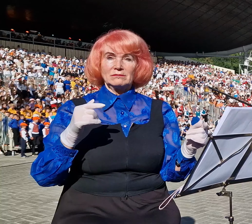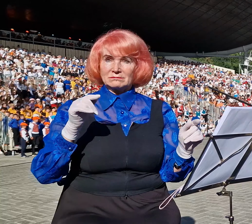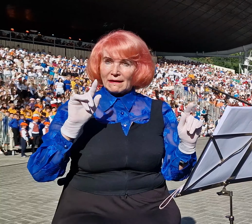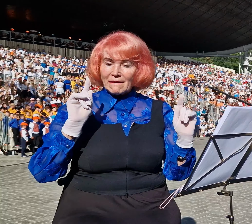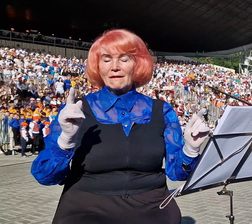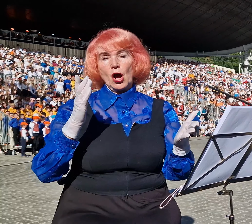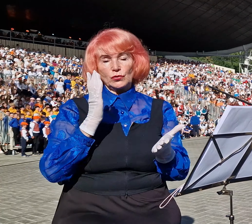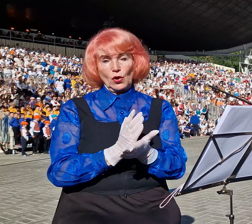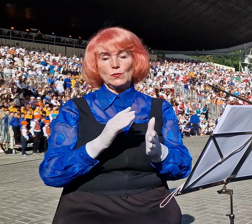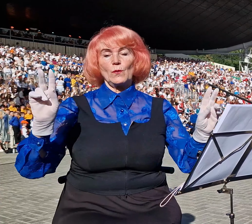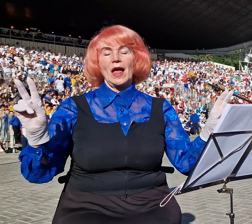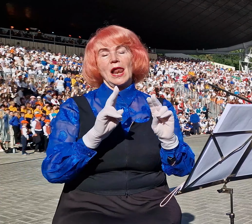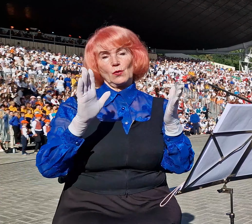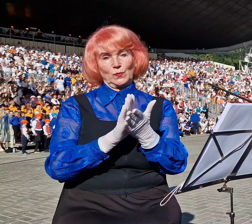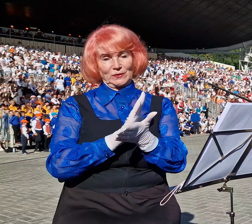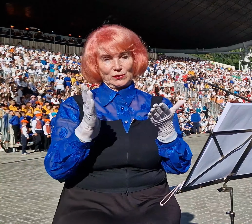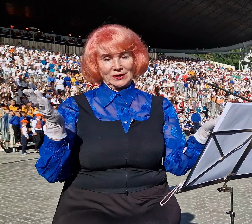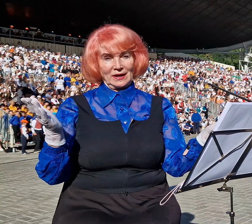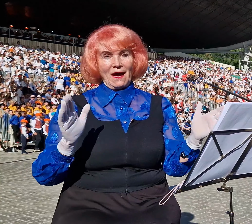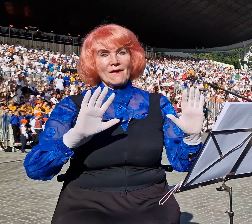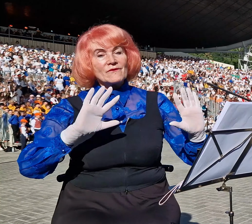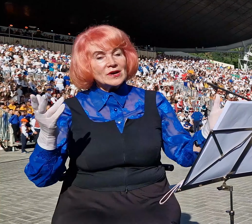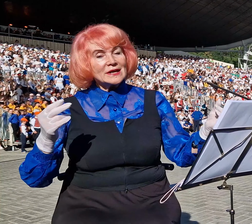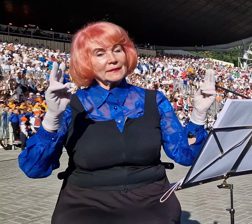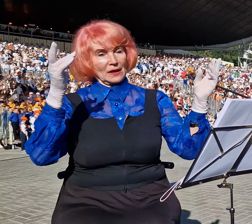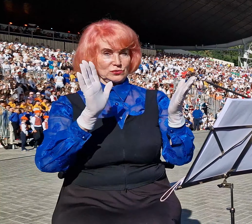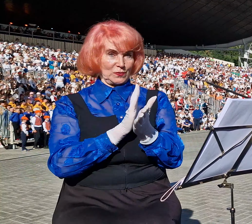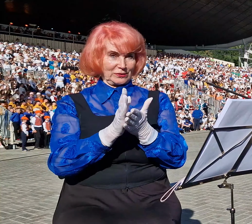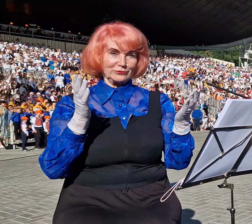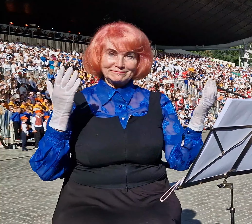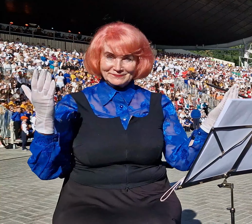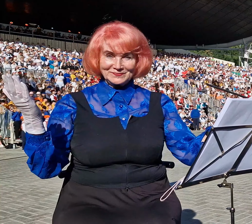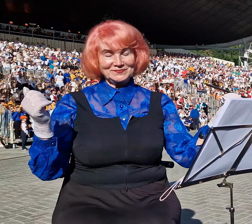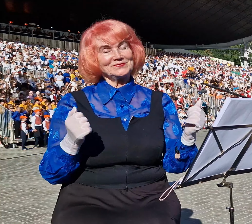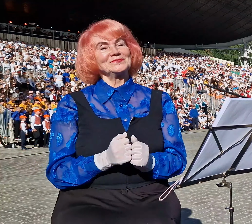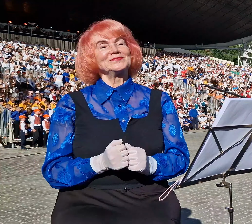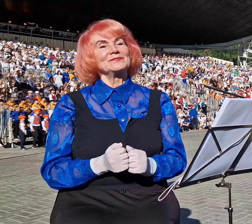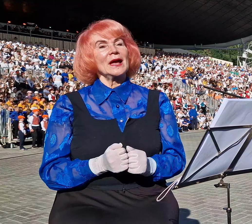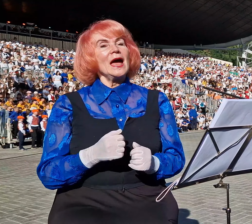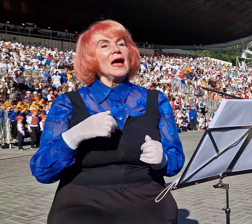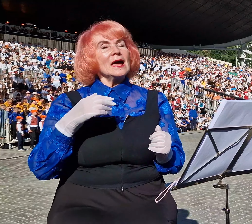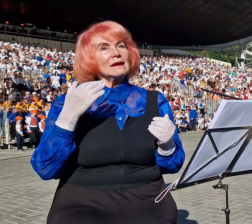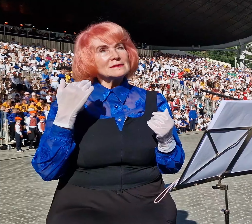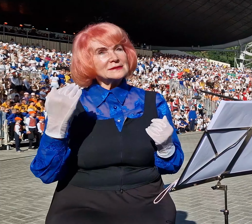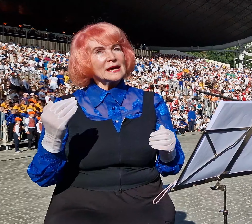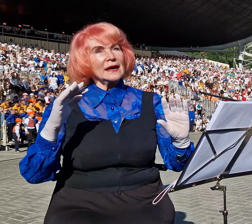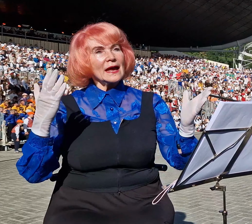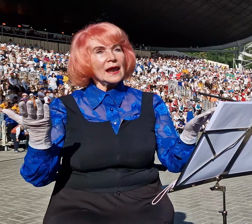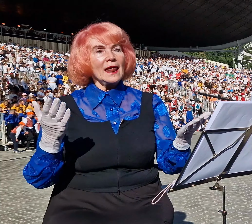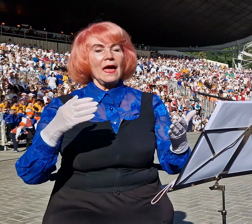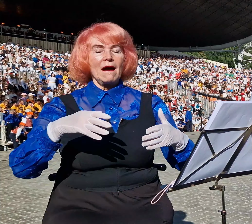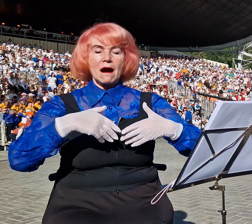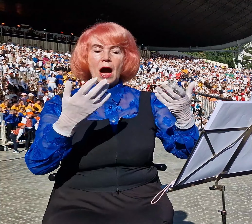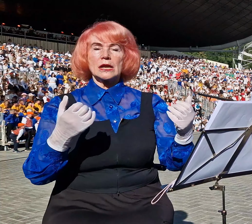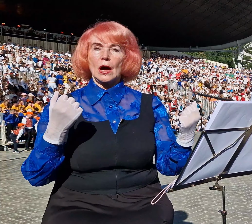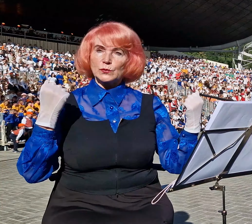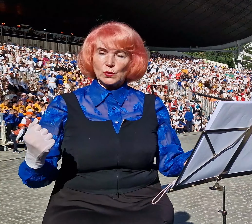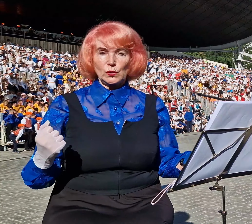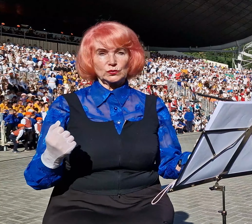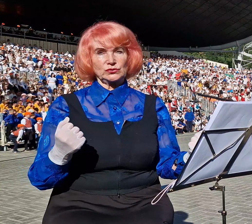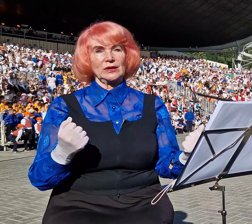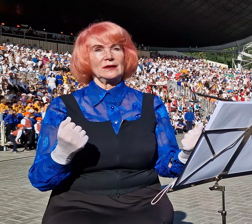toimuks mõnda laulupidu või tantsupidu. See omakorda annab julgust